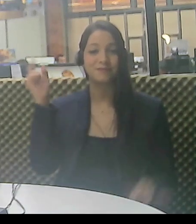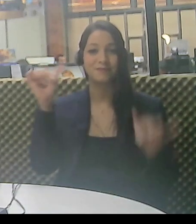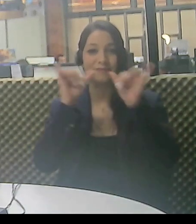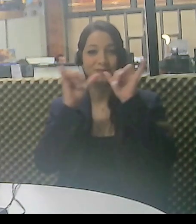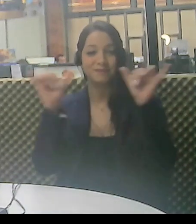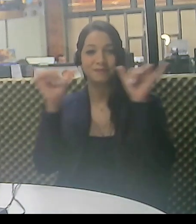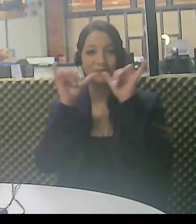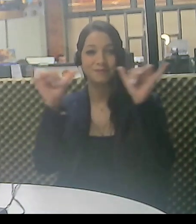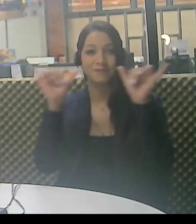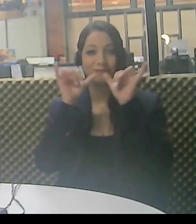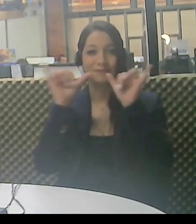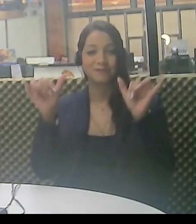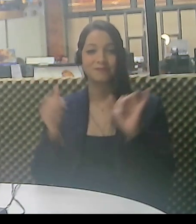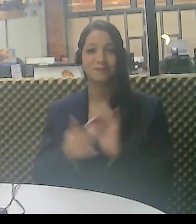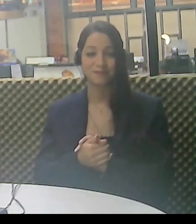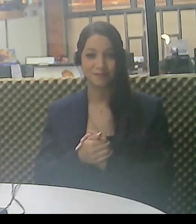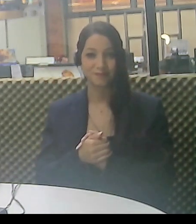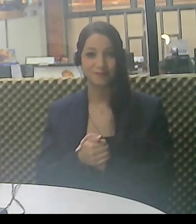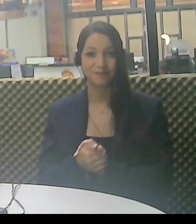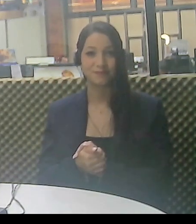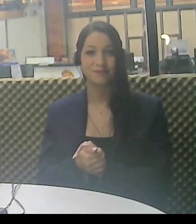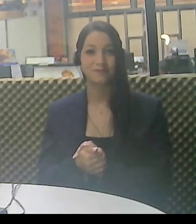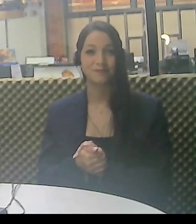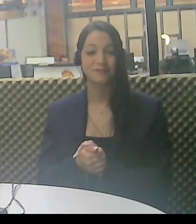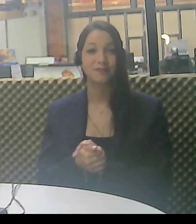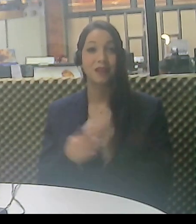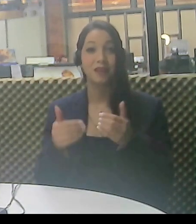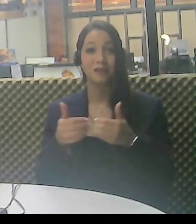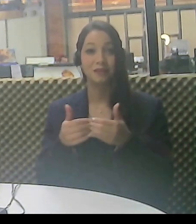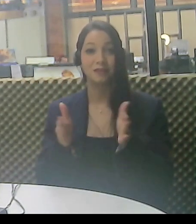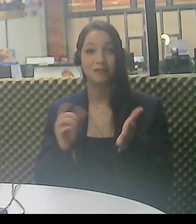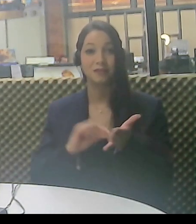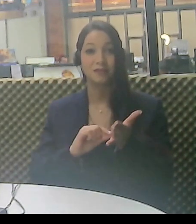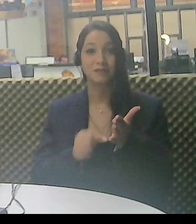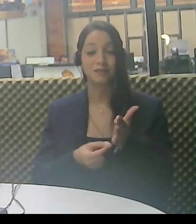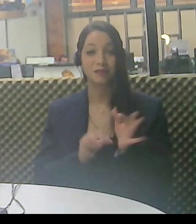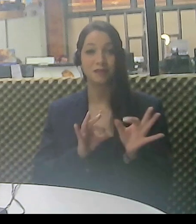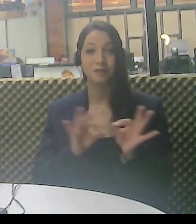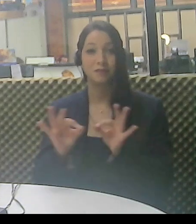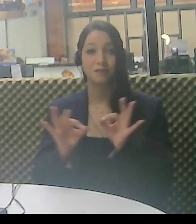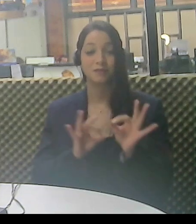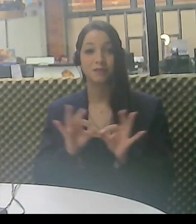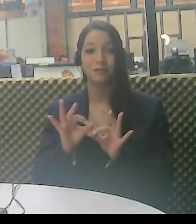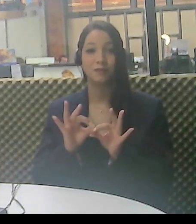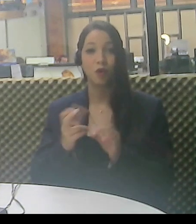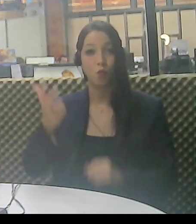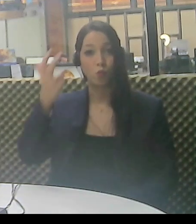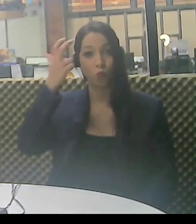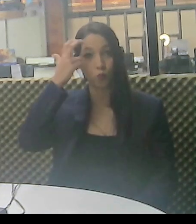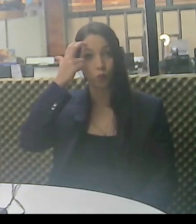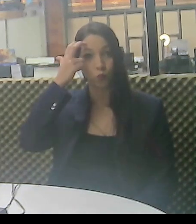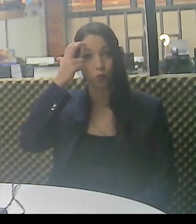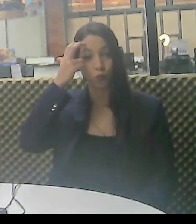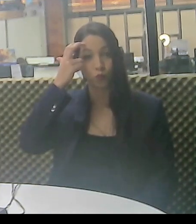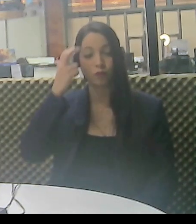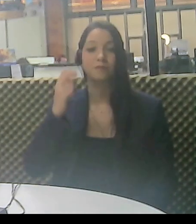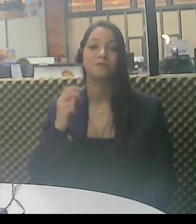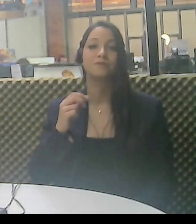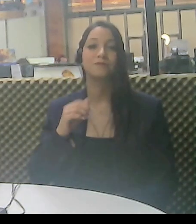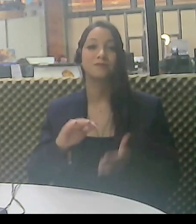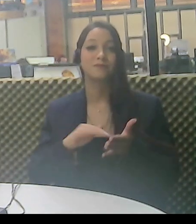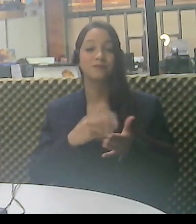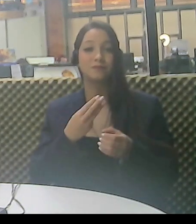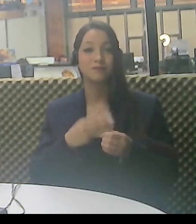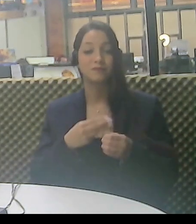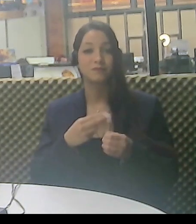Giro de notícias. Seguem abertas as inscrições do programa Usinas Culturais. Pelo programa, a Secretaria